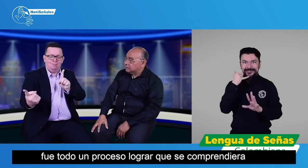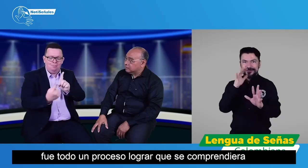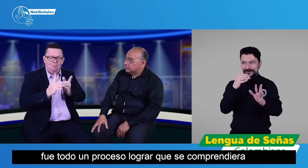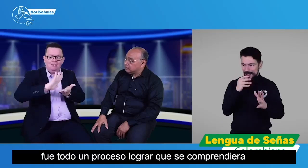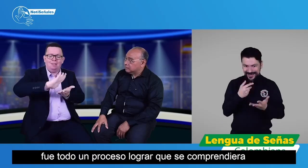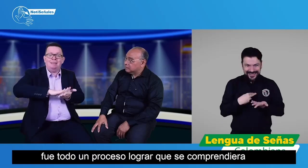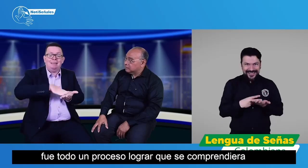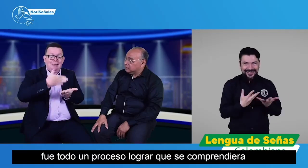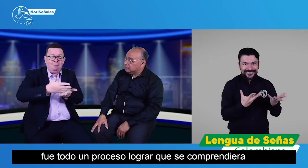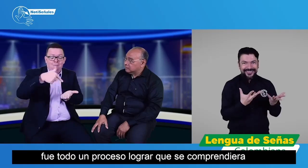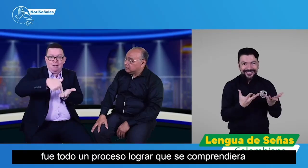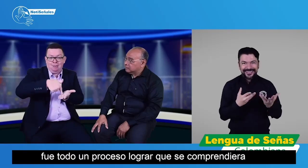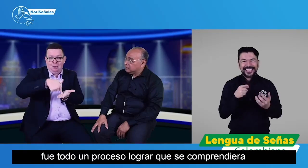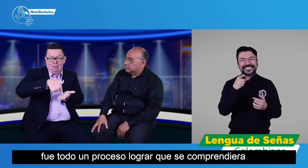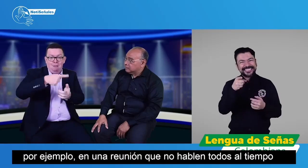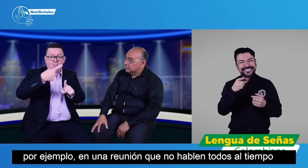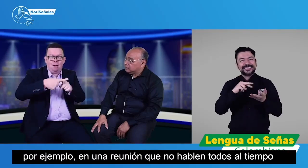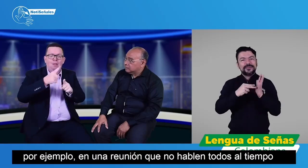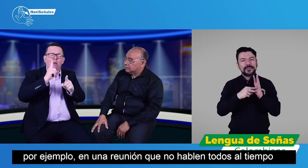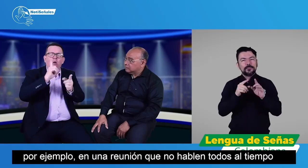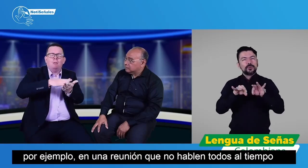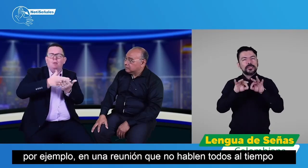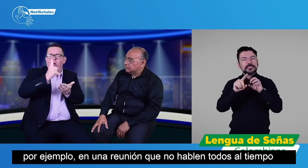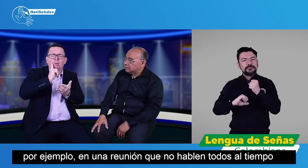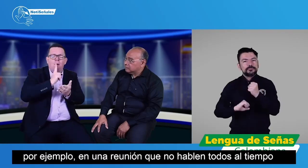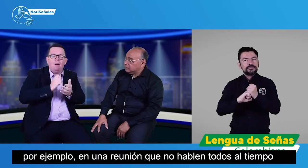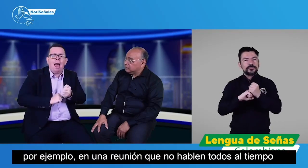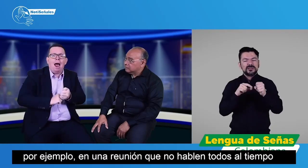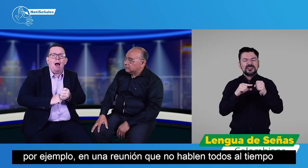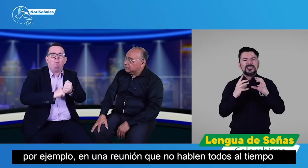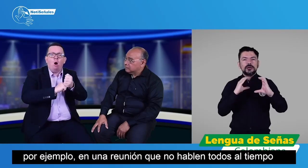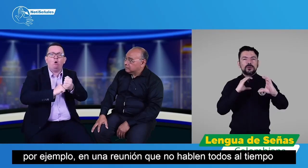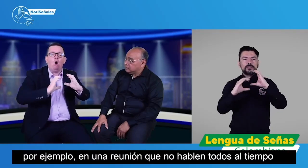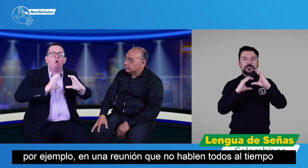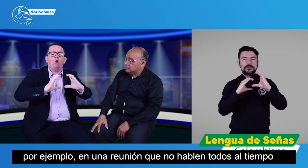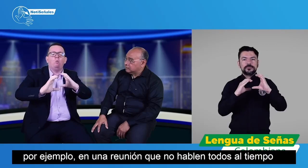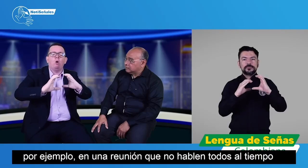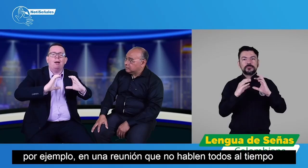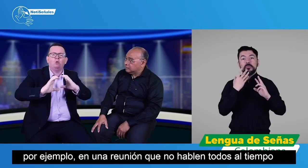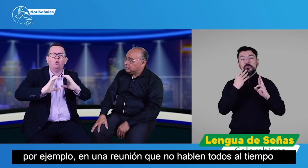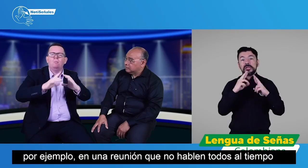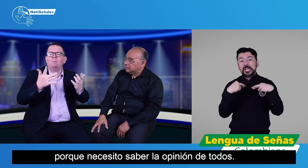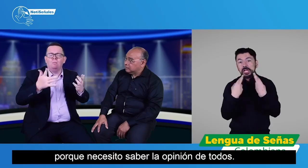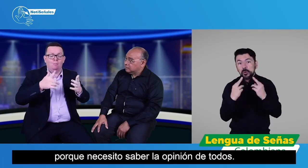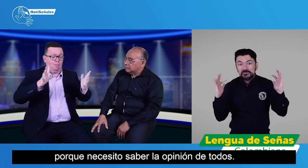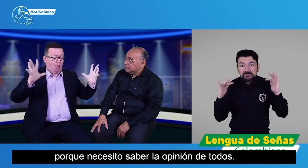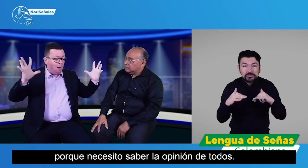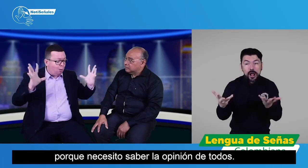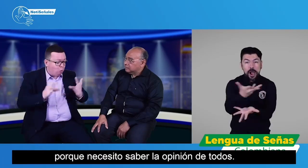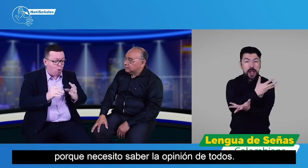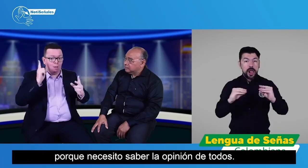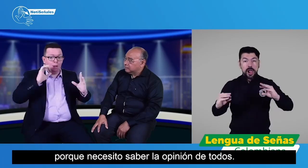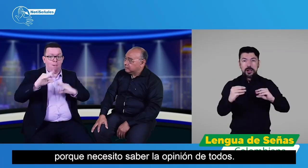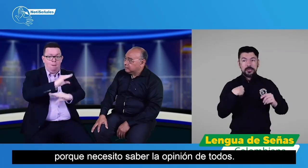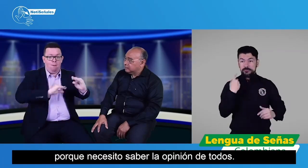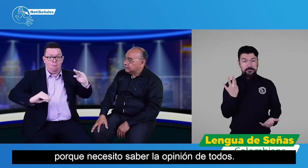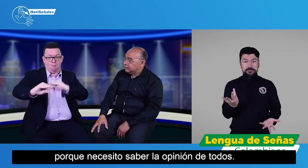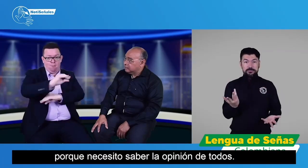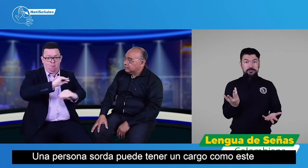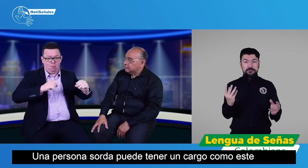lograr que se comprendiera, por ejemplo, en una reunión que no hablen todos al tiempo porque necesito saber la opinión de todos. Una